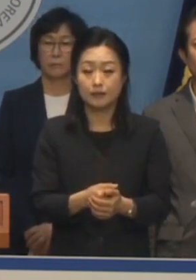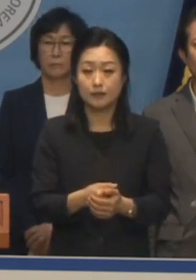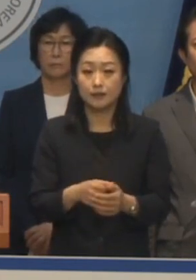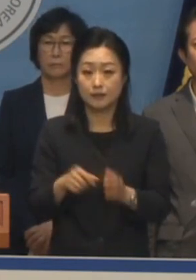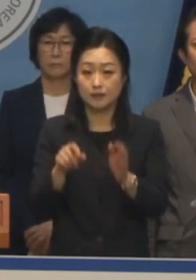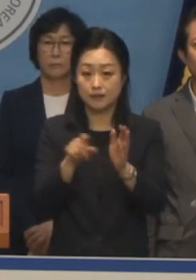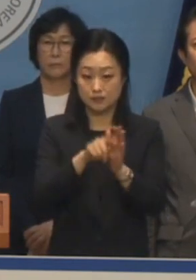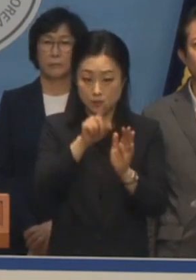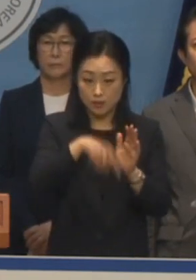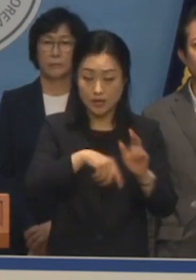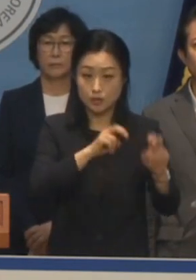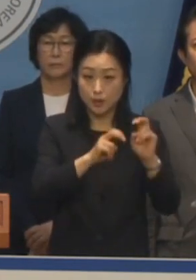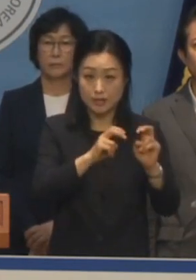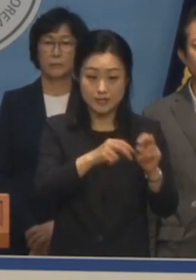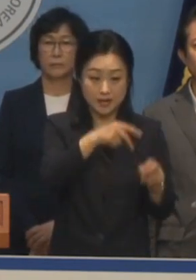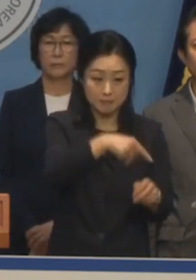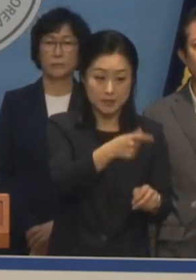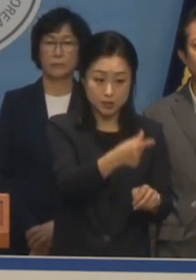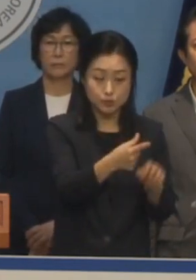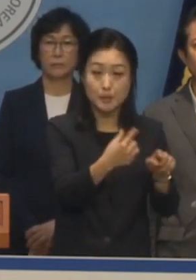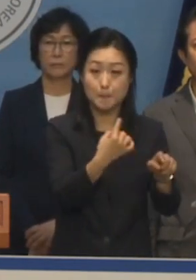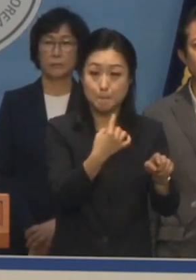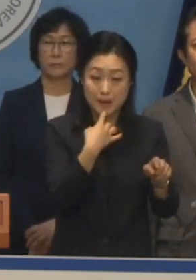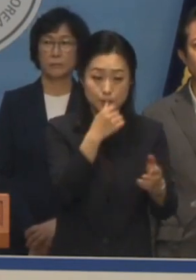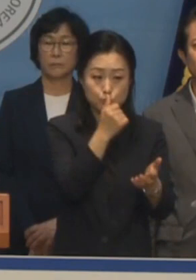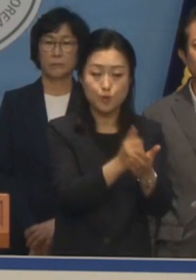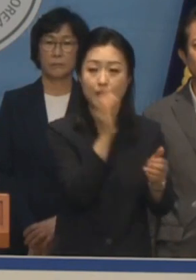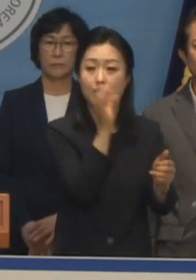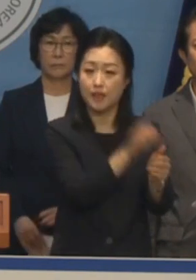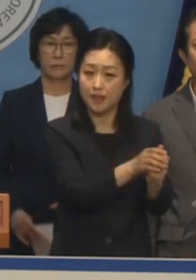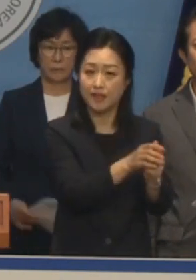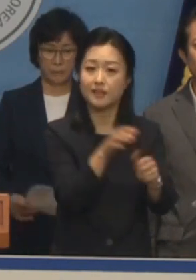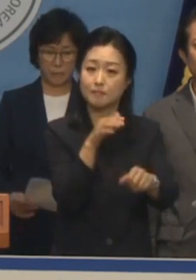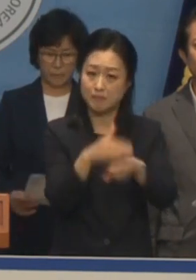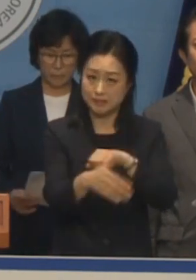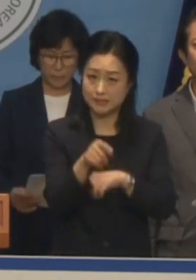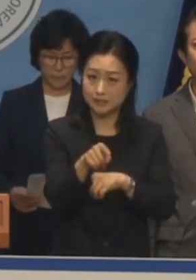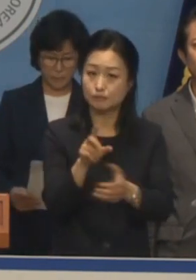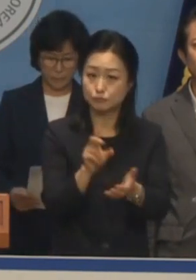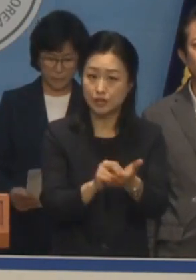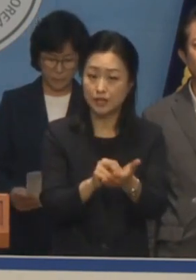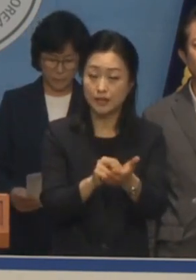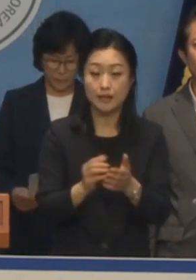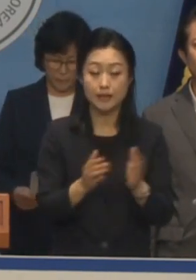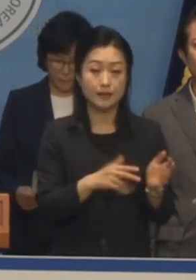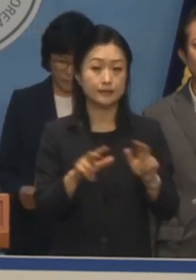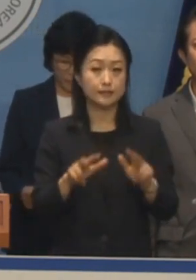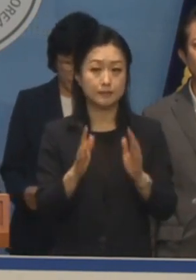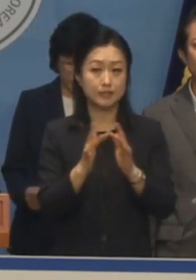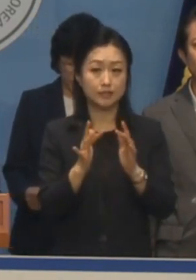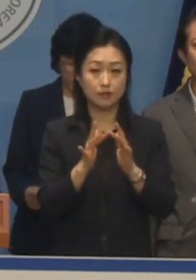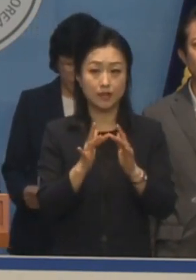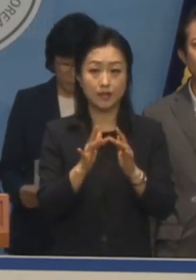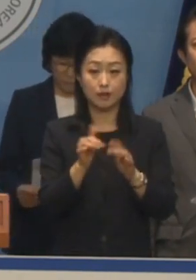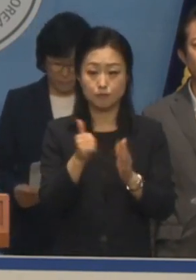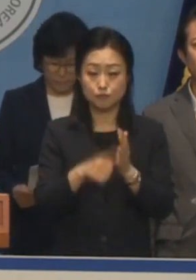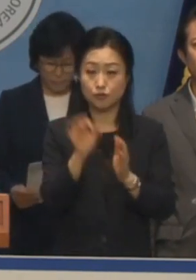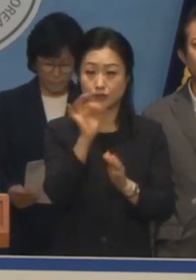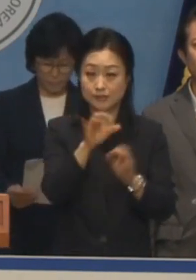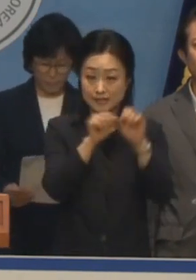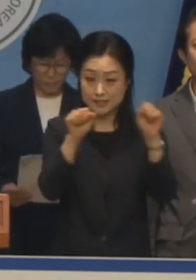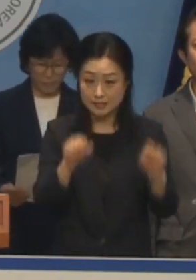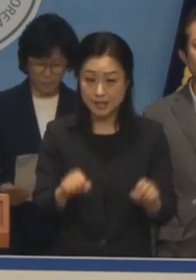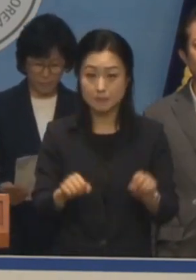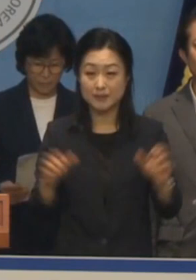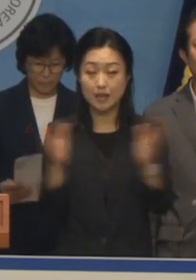결제 대행 업체인 피지사들에게만 덮어 씌우려고 하고 있는 것 같습니다. 지금 온라인 쇼핑은 200조